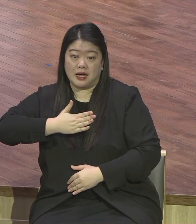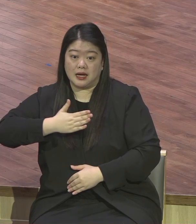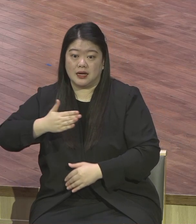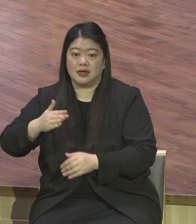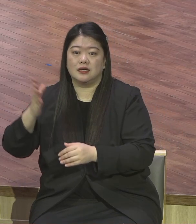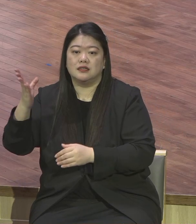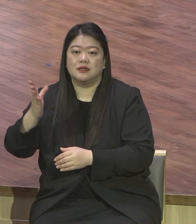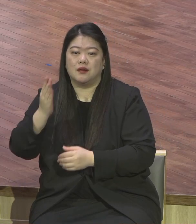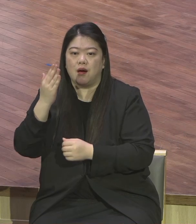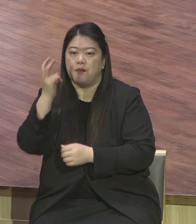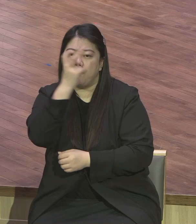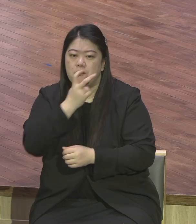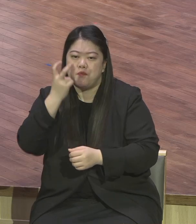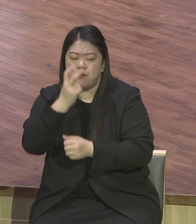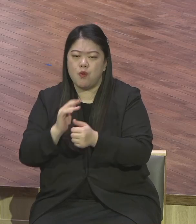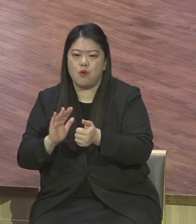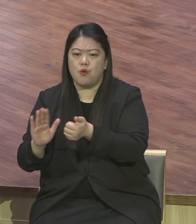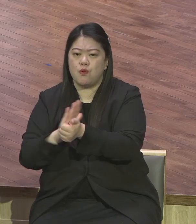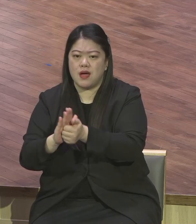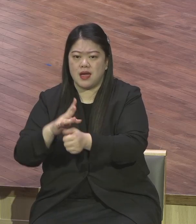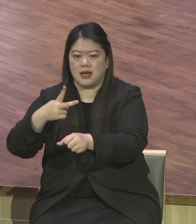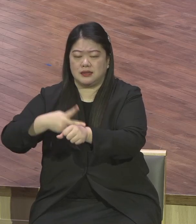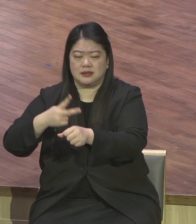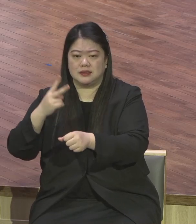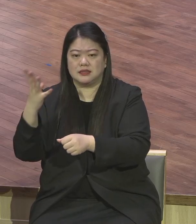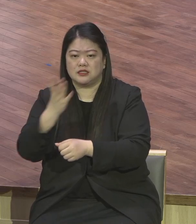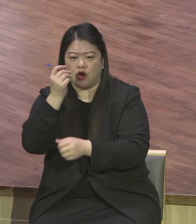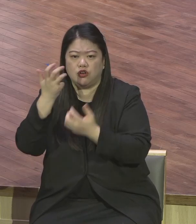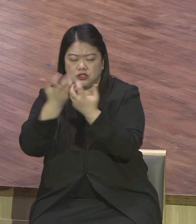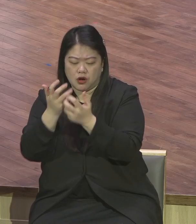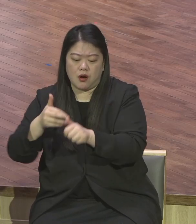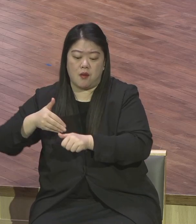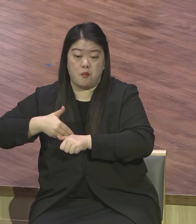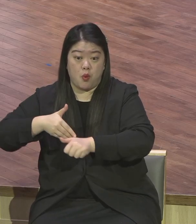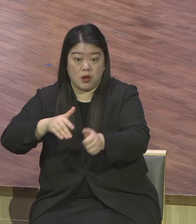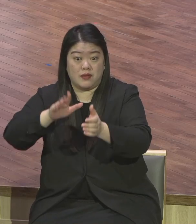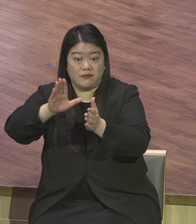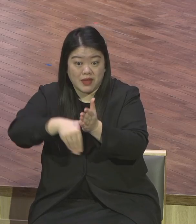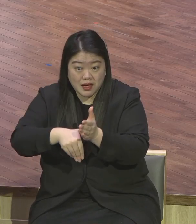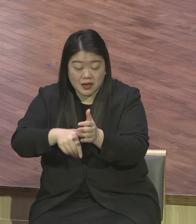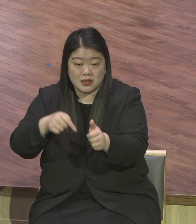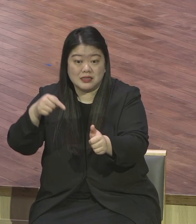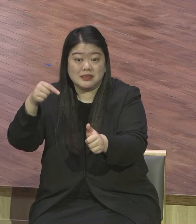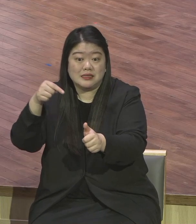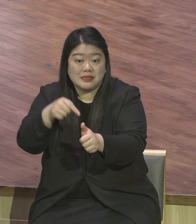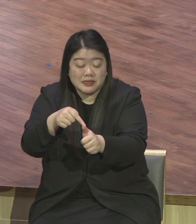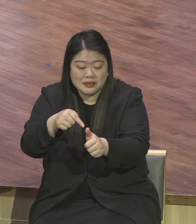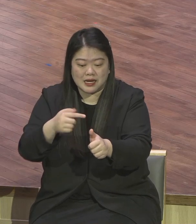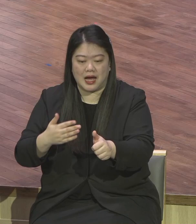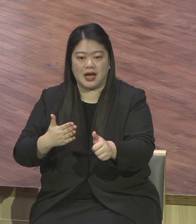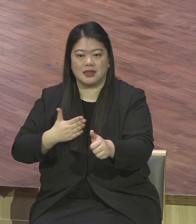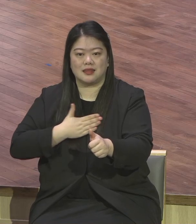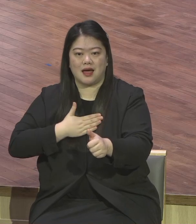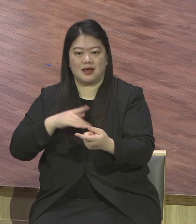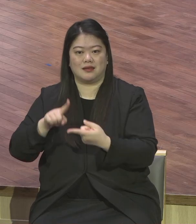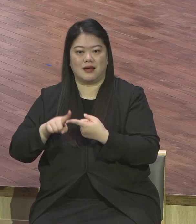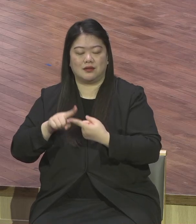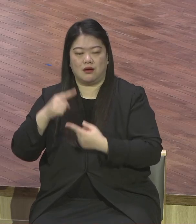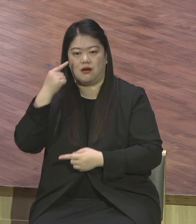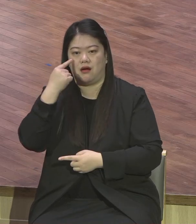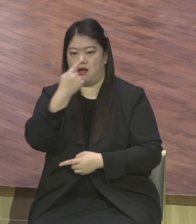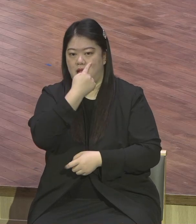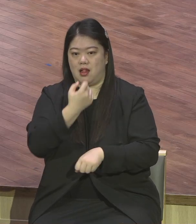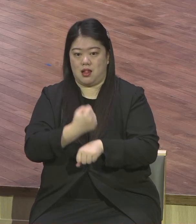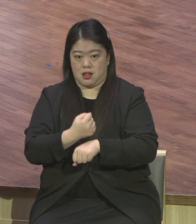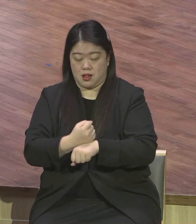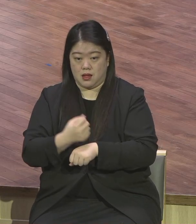곧 아버지께로부터 나오시는 진리의 성령이 오실 때에 그가 나를 증언하실 것이요